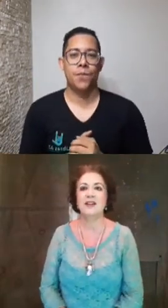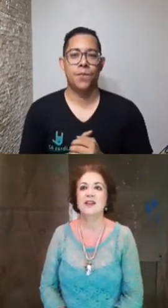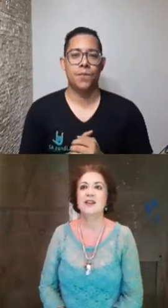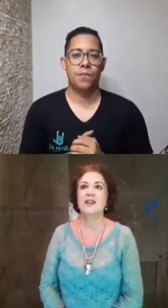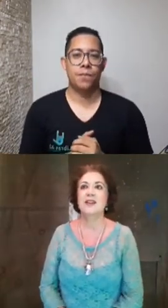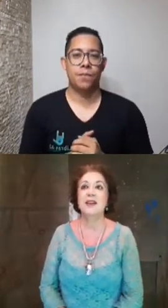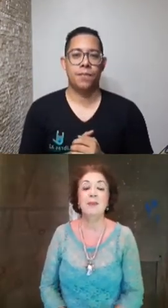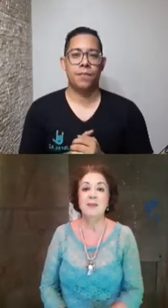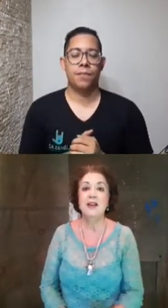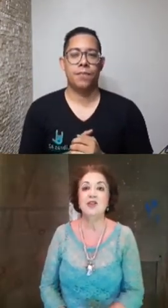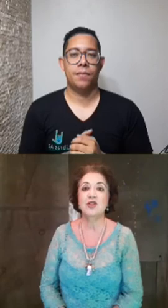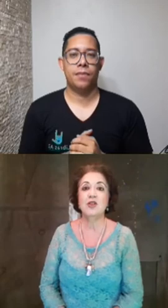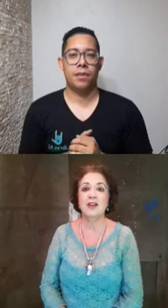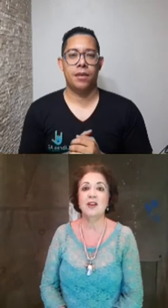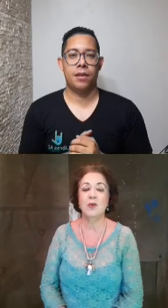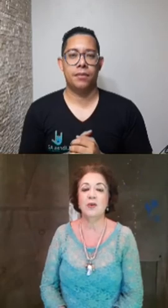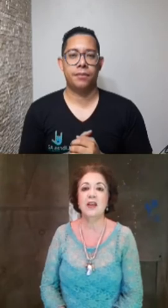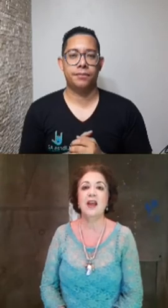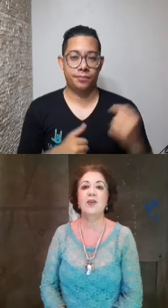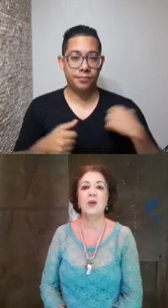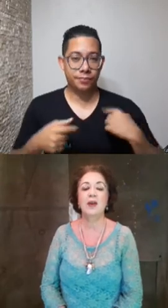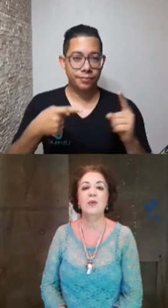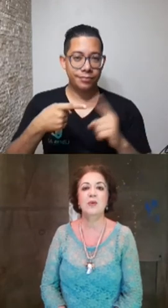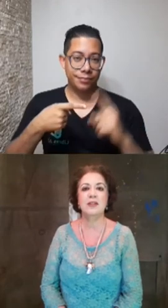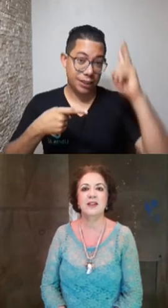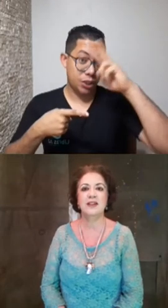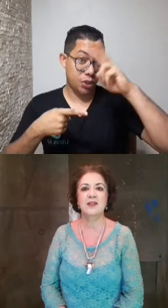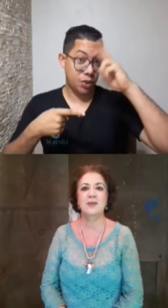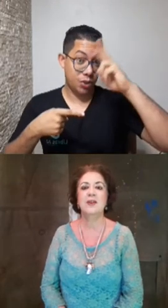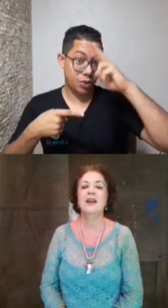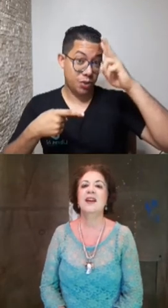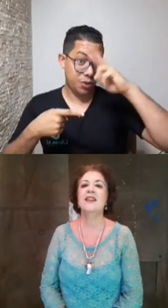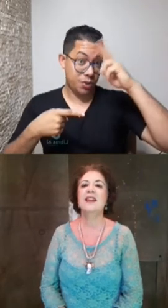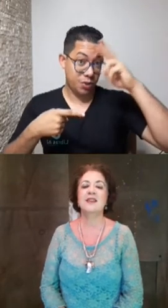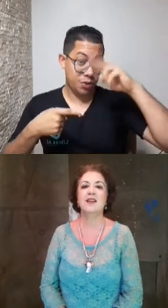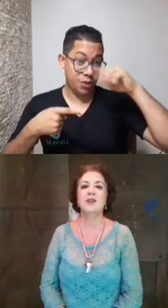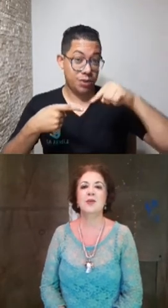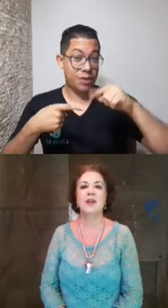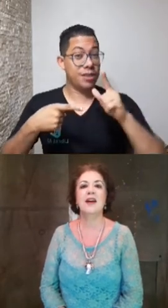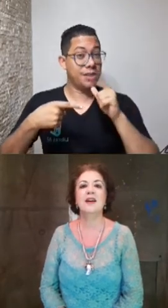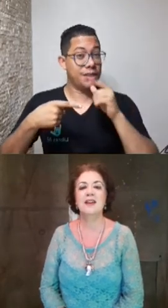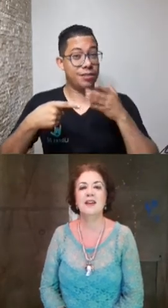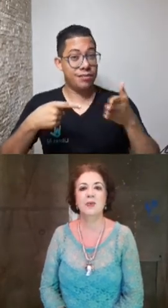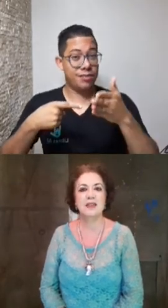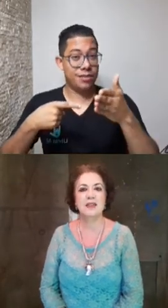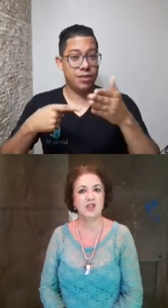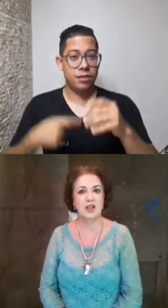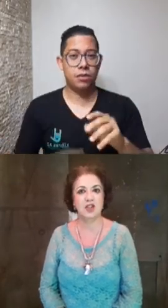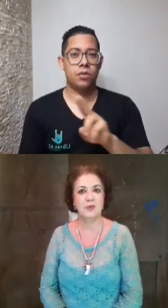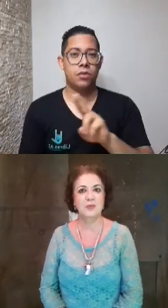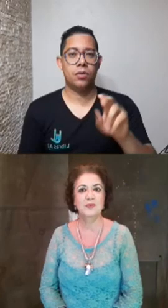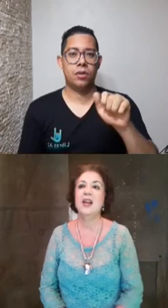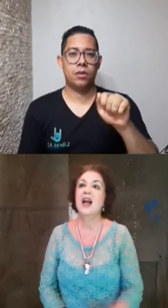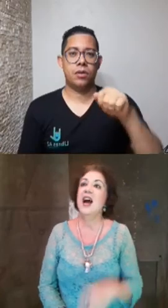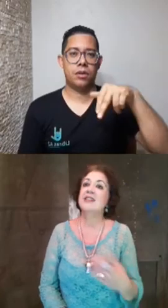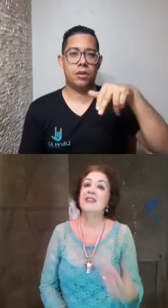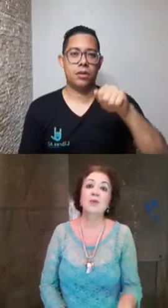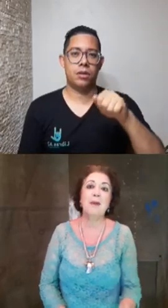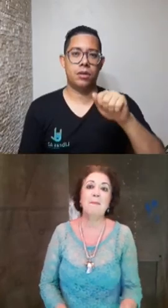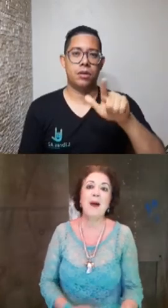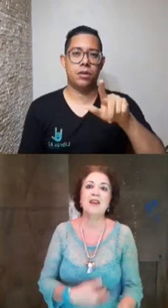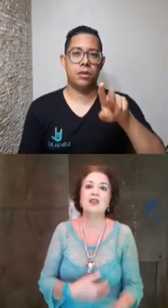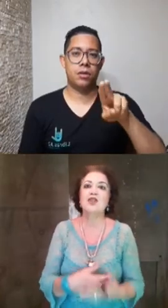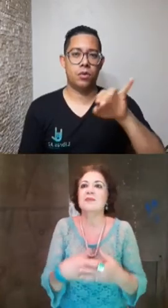história, da primeira história que eu contei, O Rio e o Oceano, é da escritora Ana Luísa Gentil. A